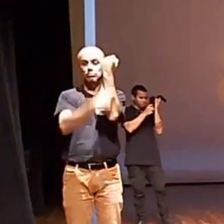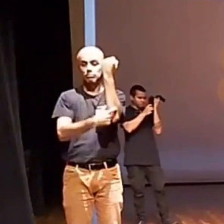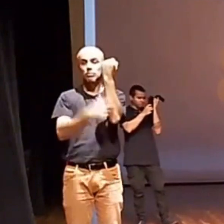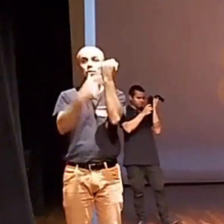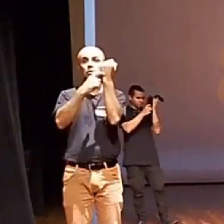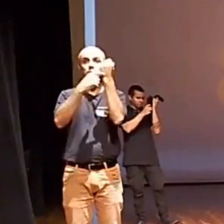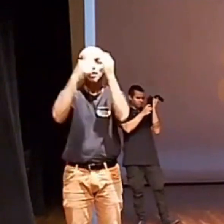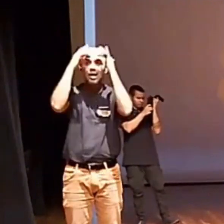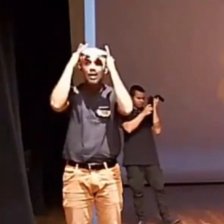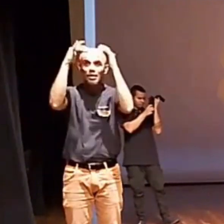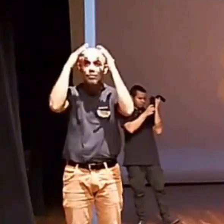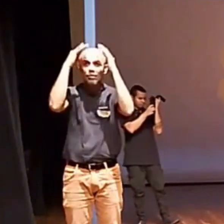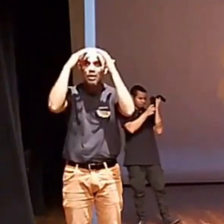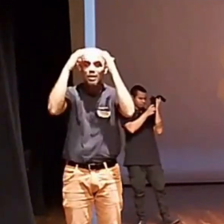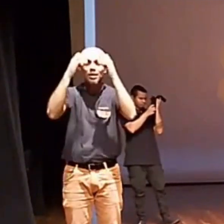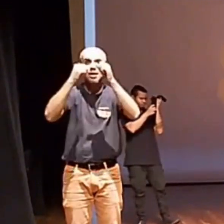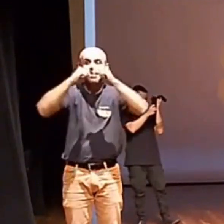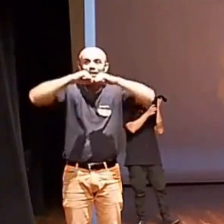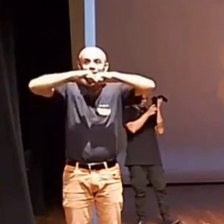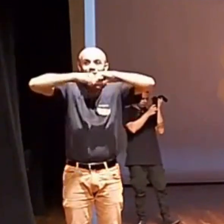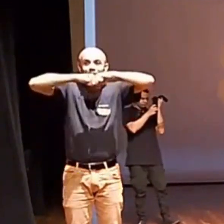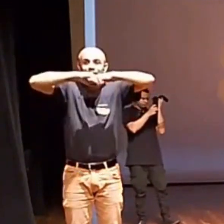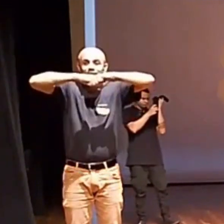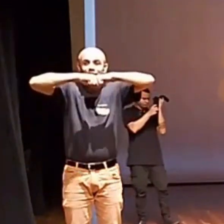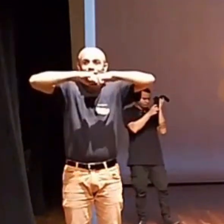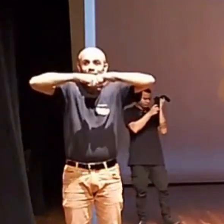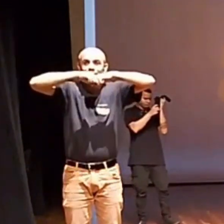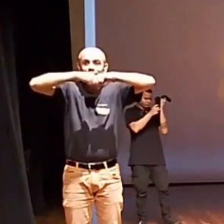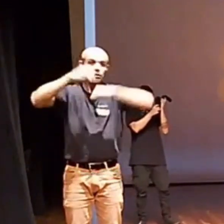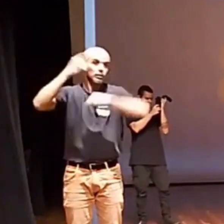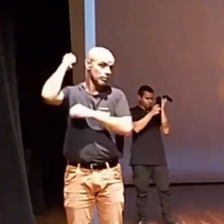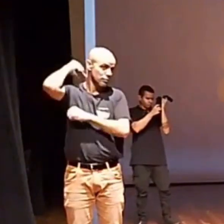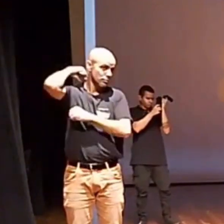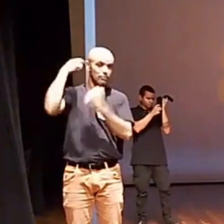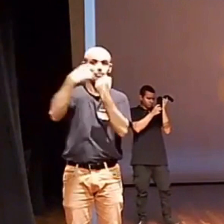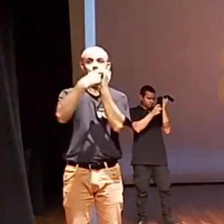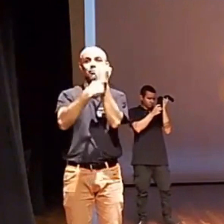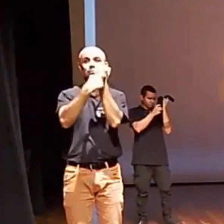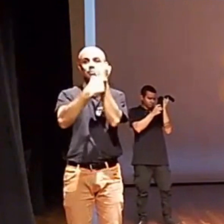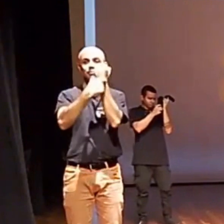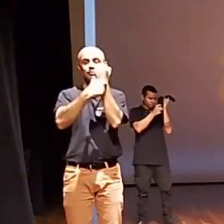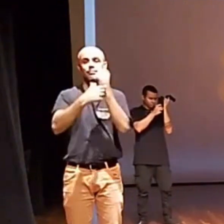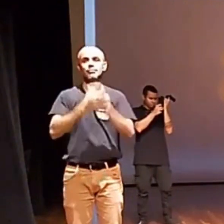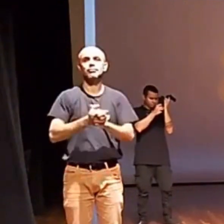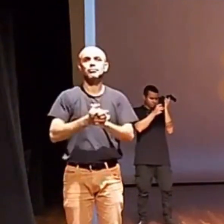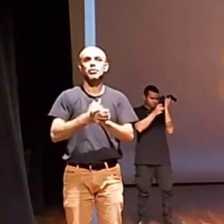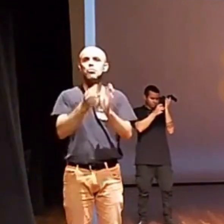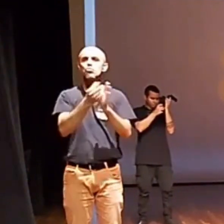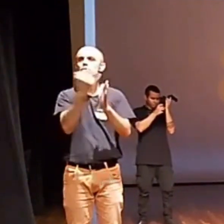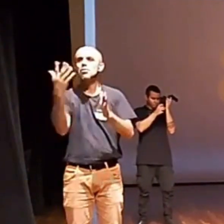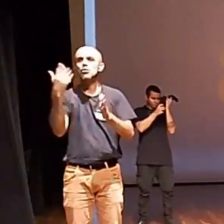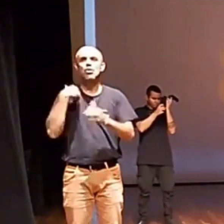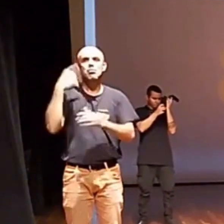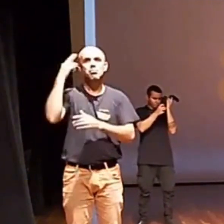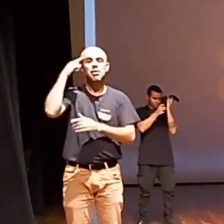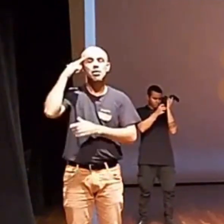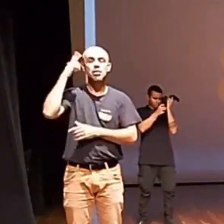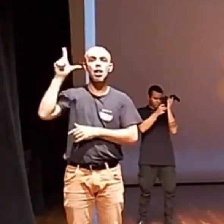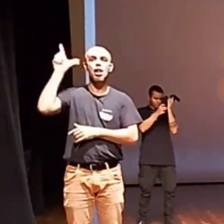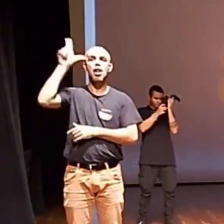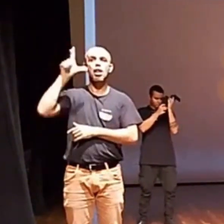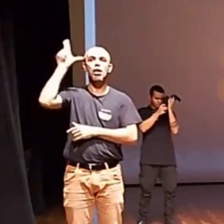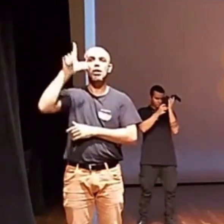a cefaleia tensional, e ela vem da cervical. Muita gente trata a labirintite e